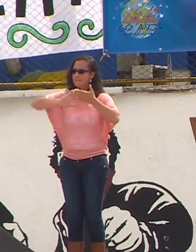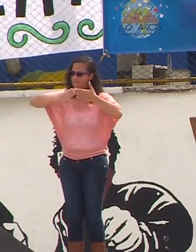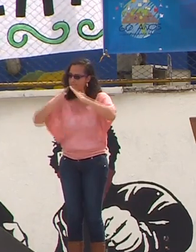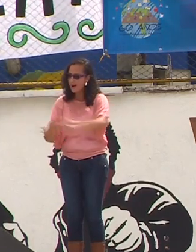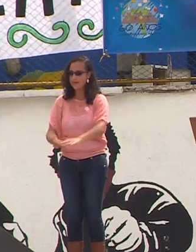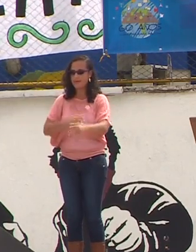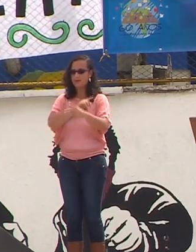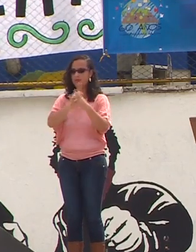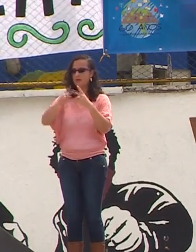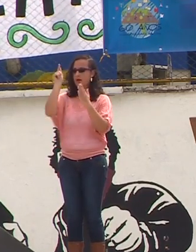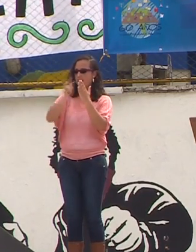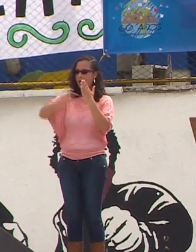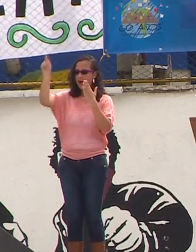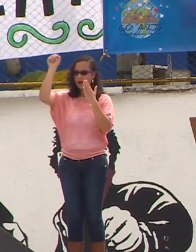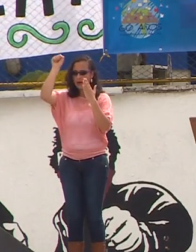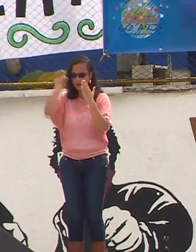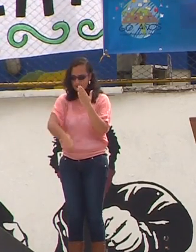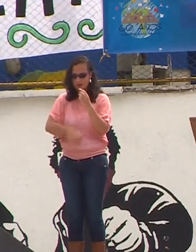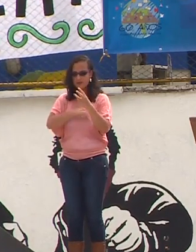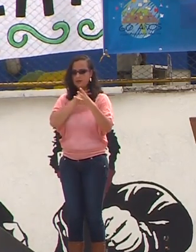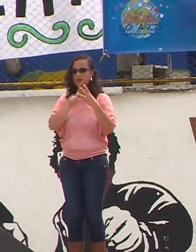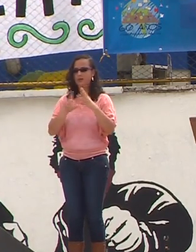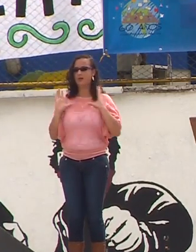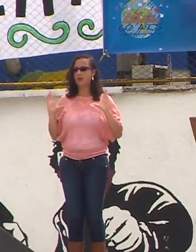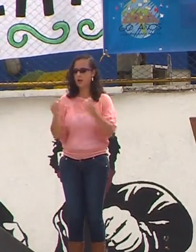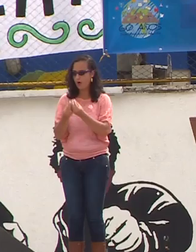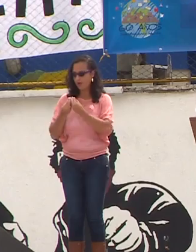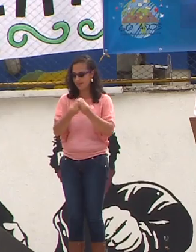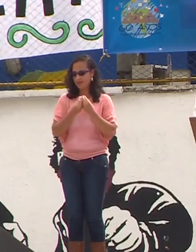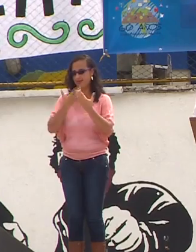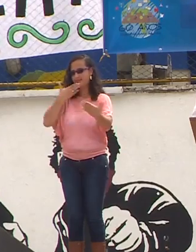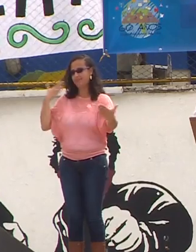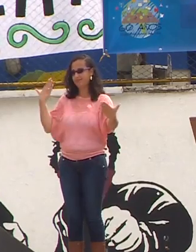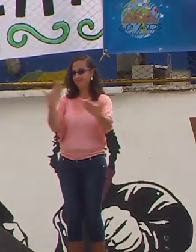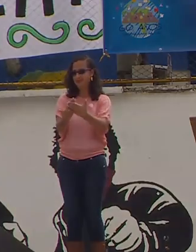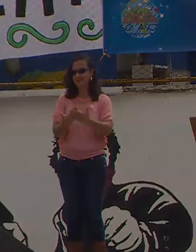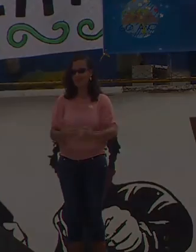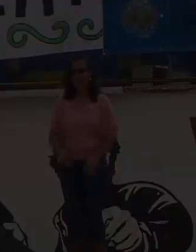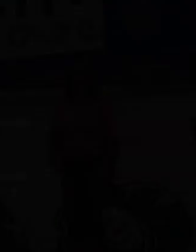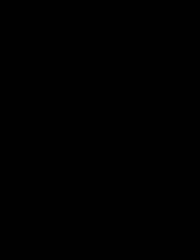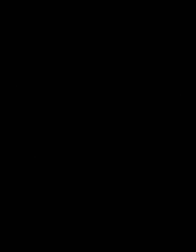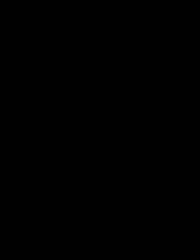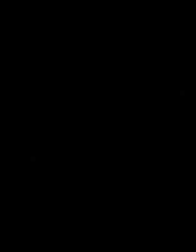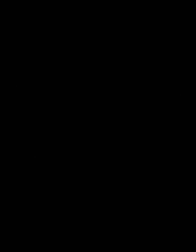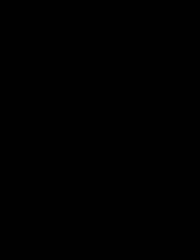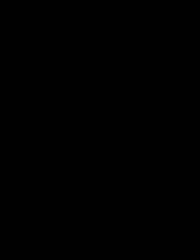acreditación, convivencia. Muchas gracias.